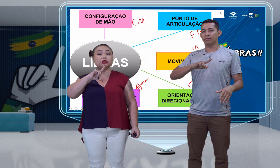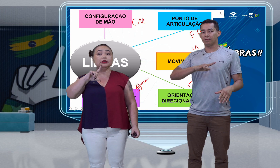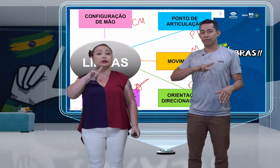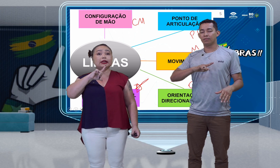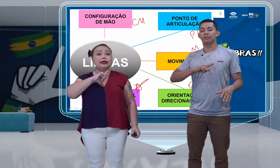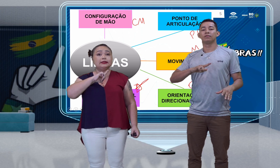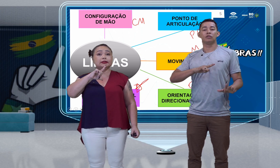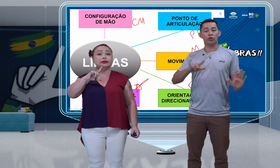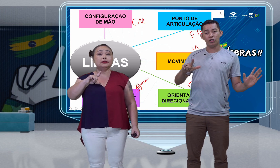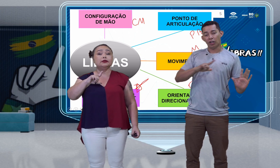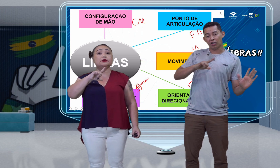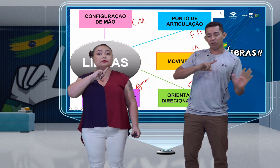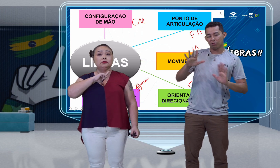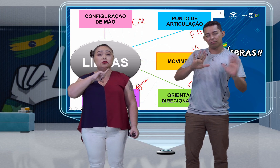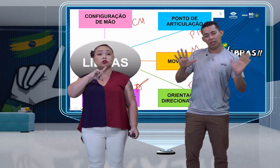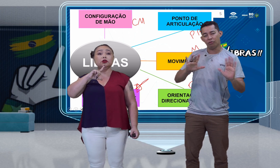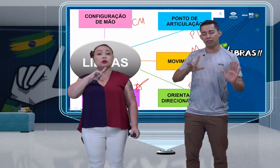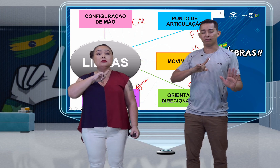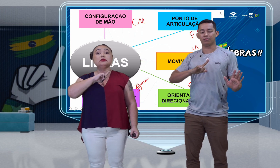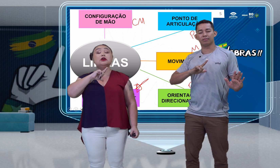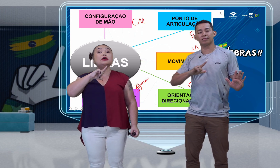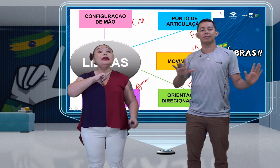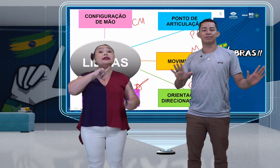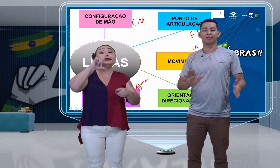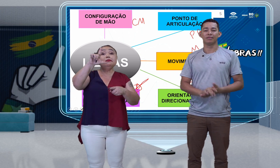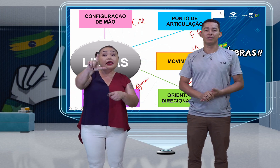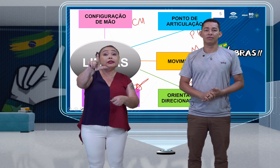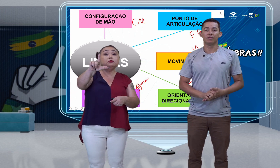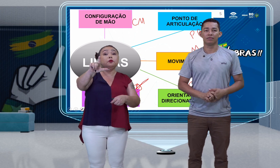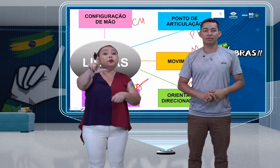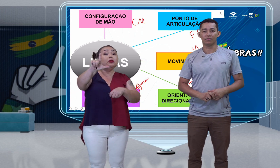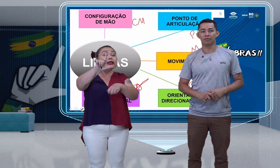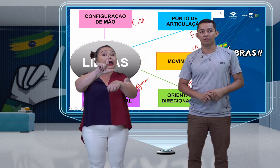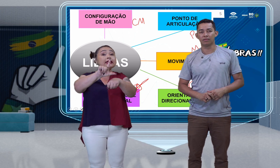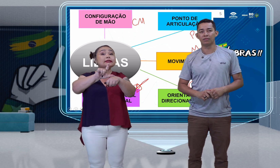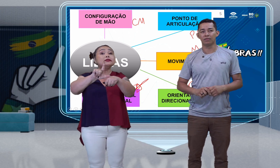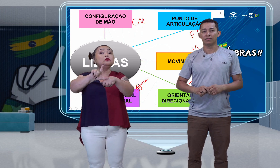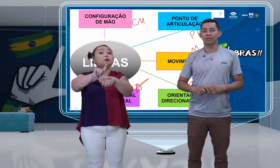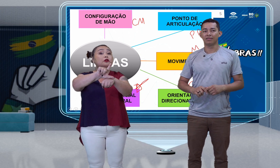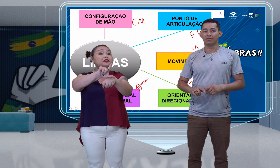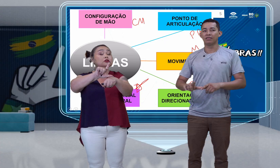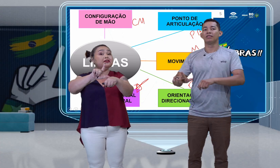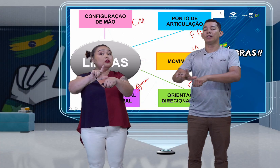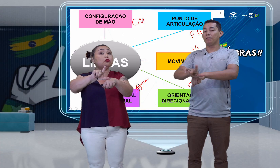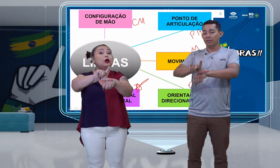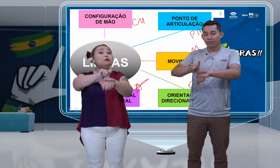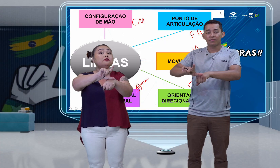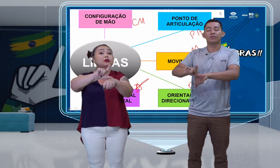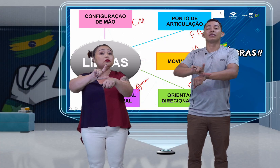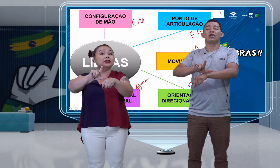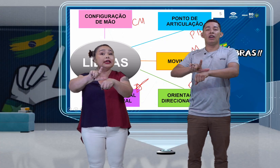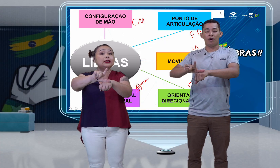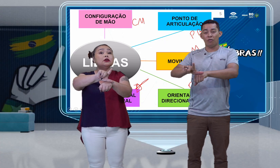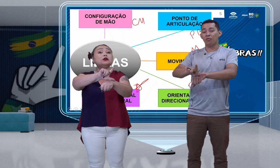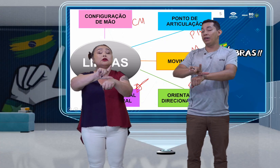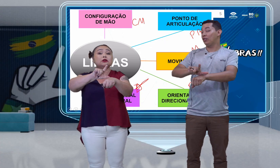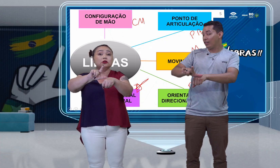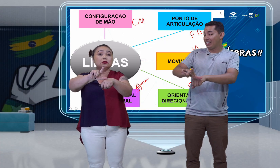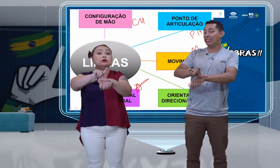Frente, trás. 2 toquinhos. 2 tranquilo. toquinhos. Esse mesmo, para o lilás, professor falou qual é o movimento dele? É um movimento